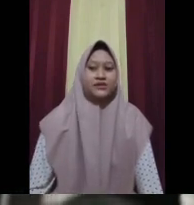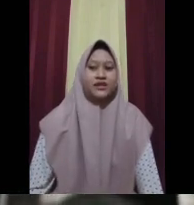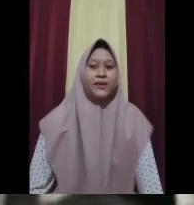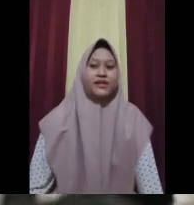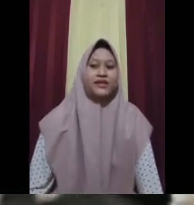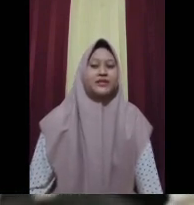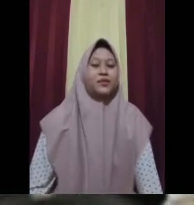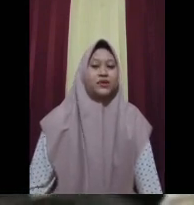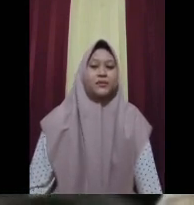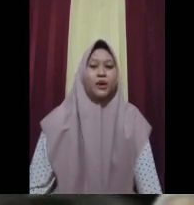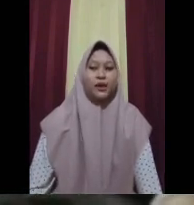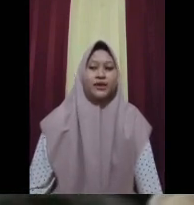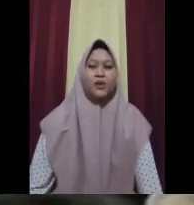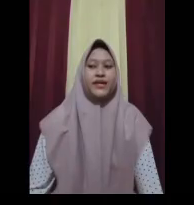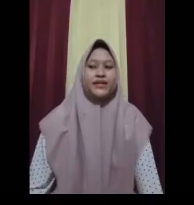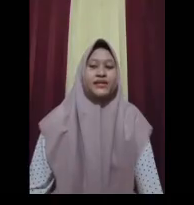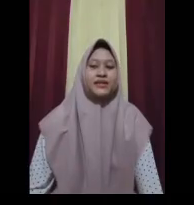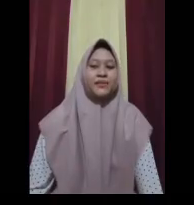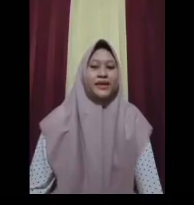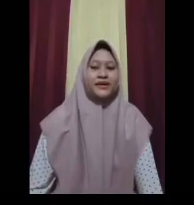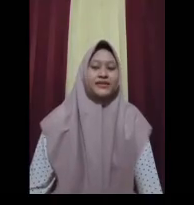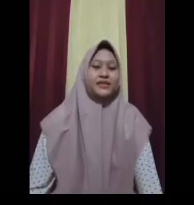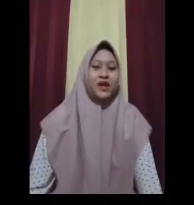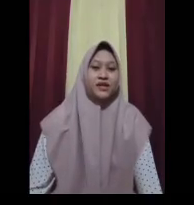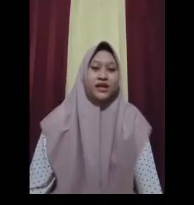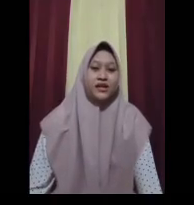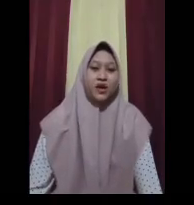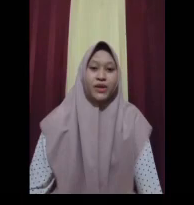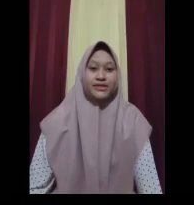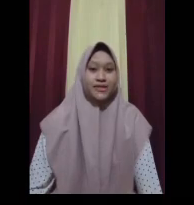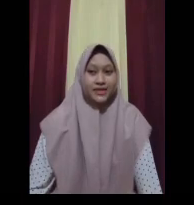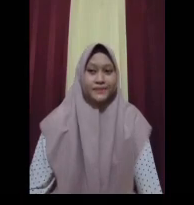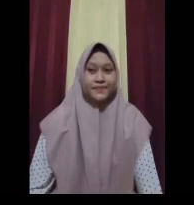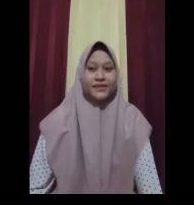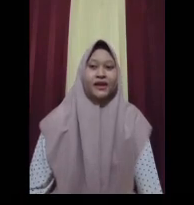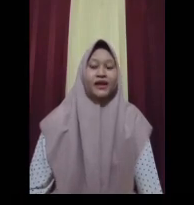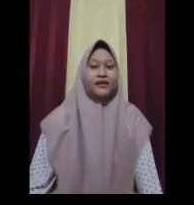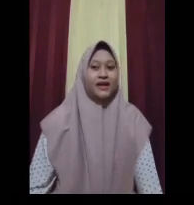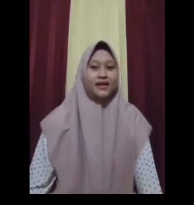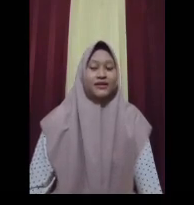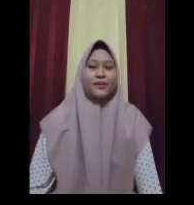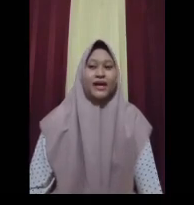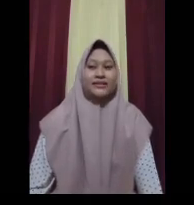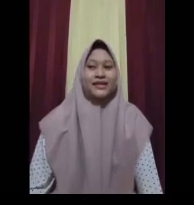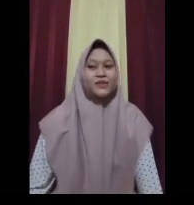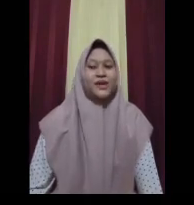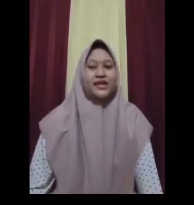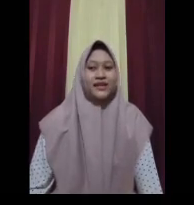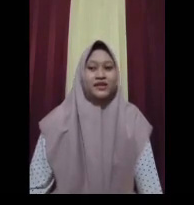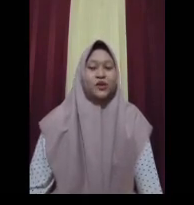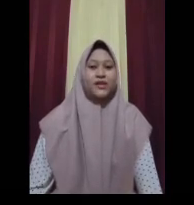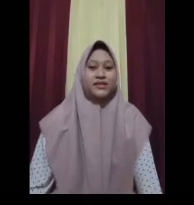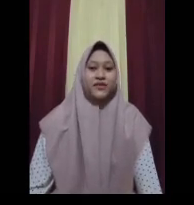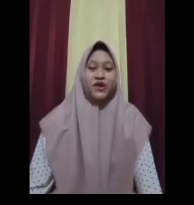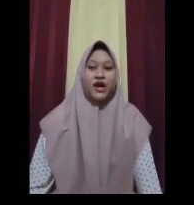Jacinda Arden, dapat kita simpulkan bahwa komunikasi yang disampaikan Jacinda Arden adalah komunikasi Islam. Nah, terima kasih atas